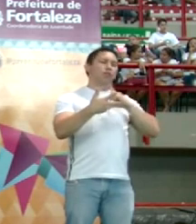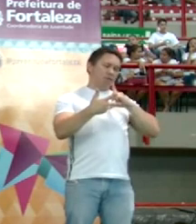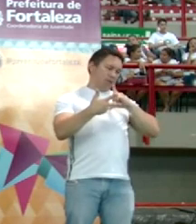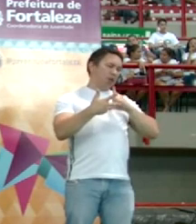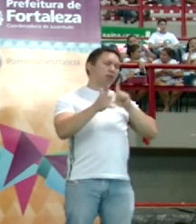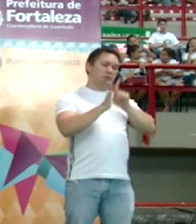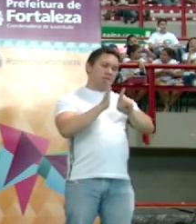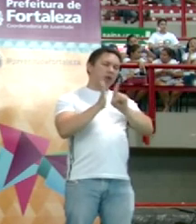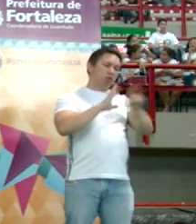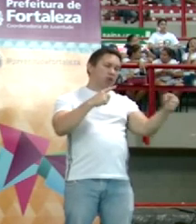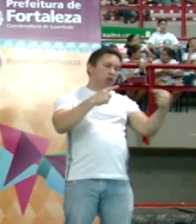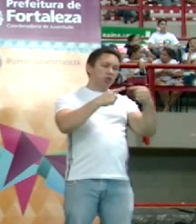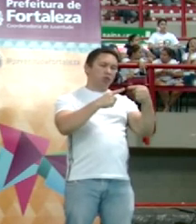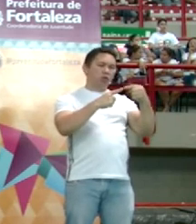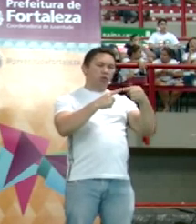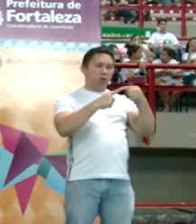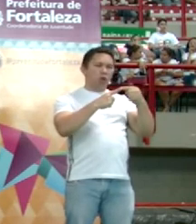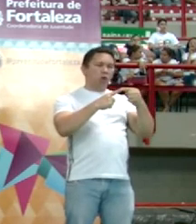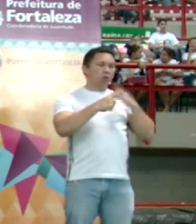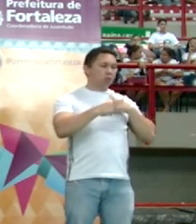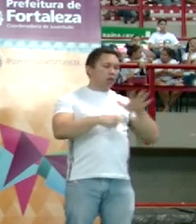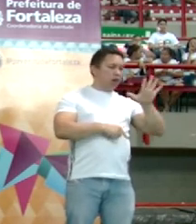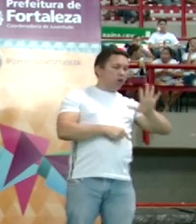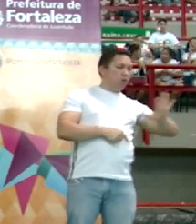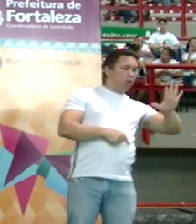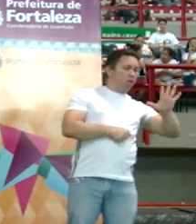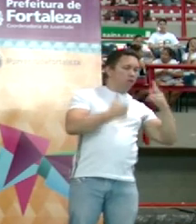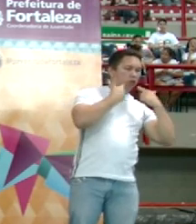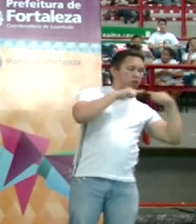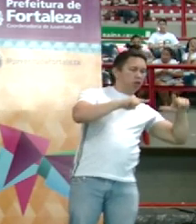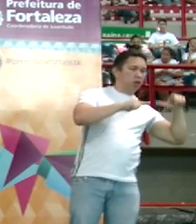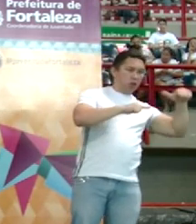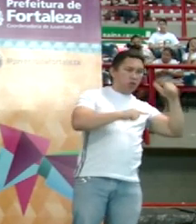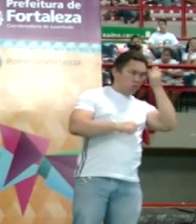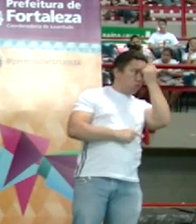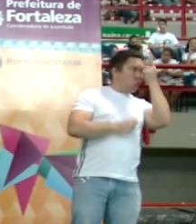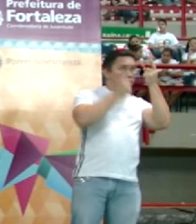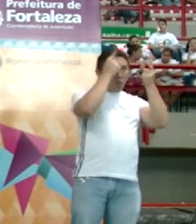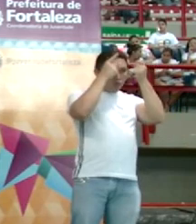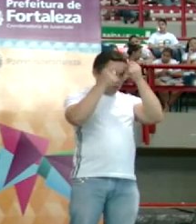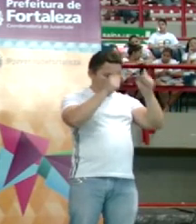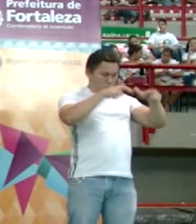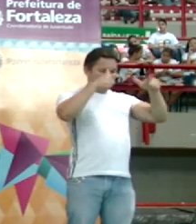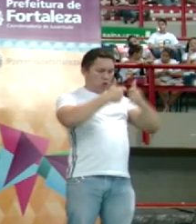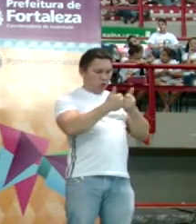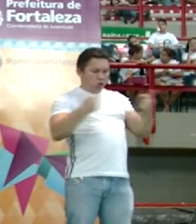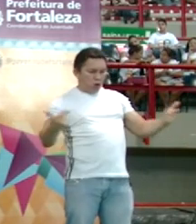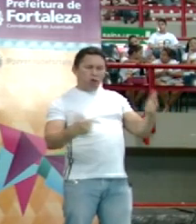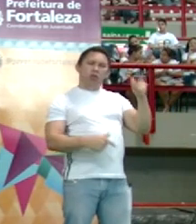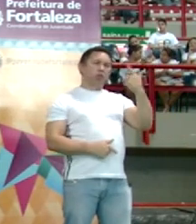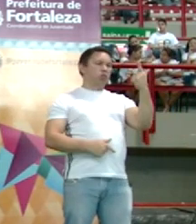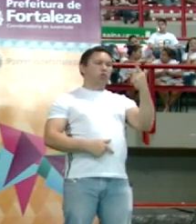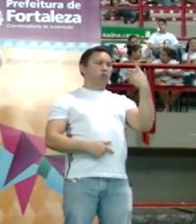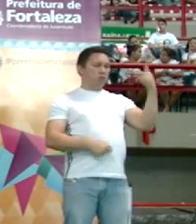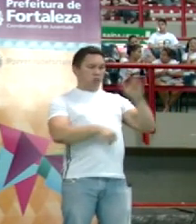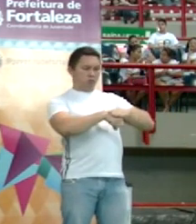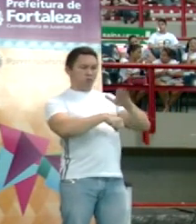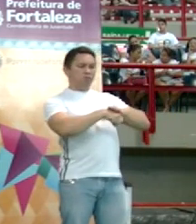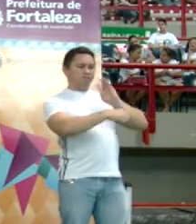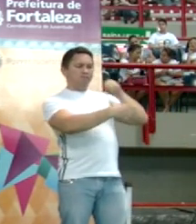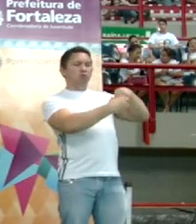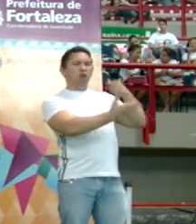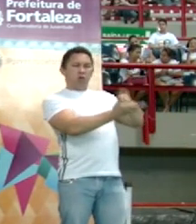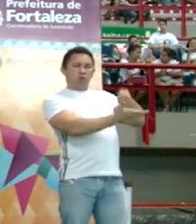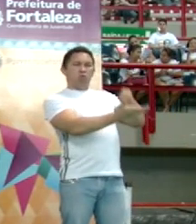questão sobre isso. Não é algo de adivinhação. É porque vai ter, porque tem